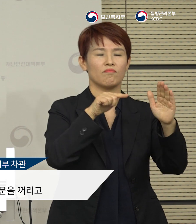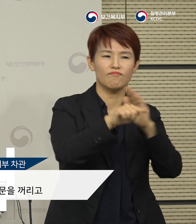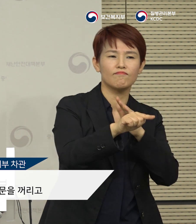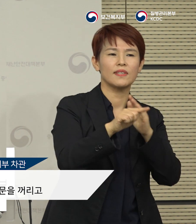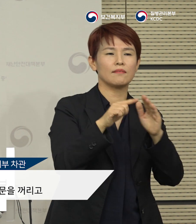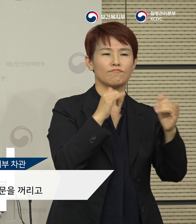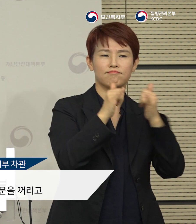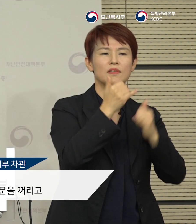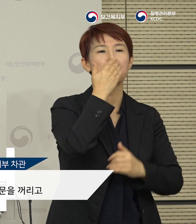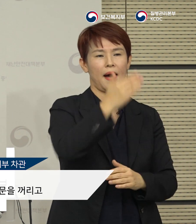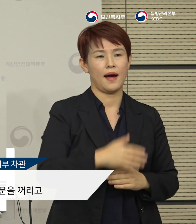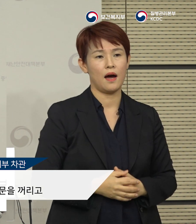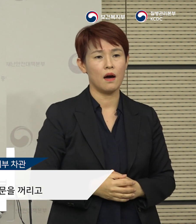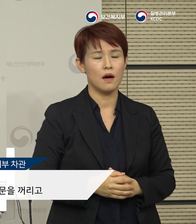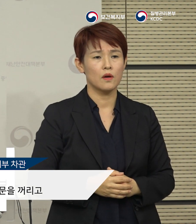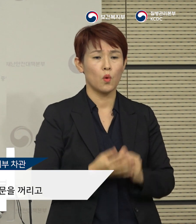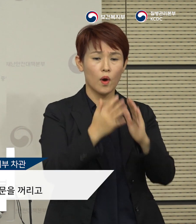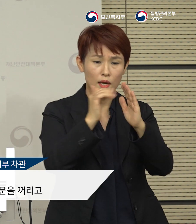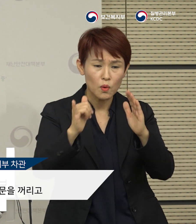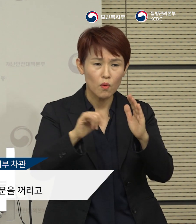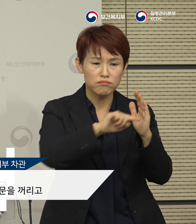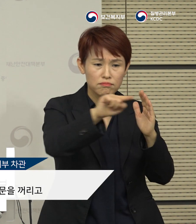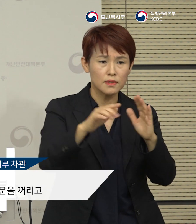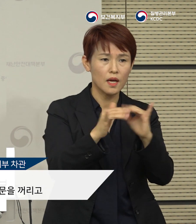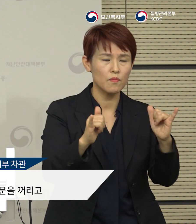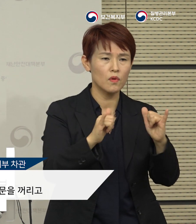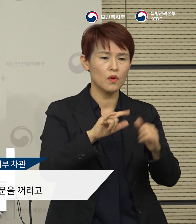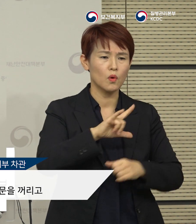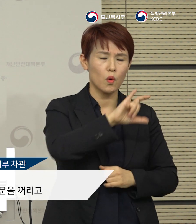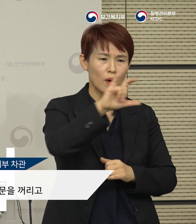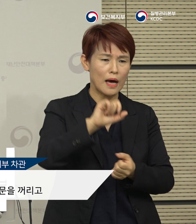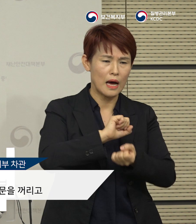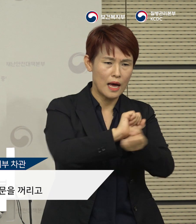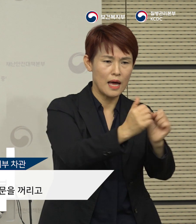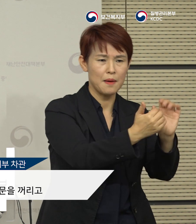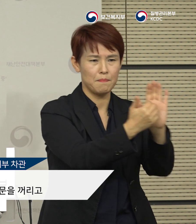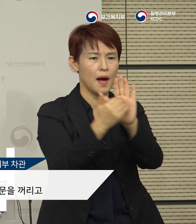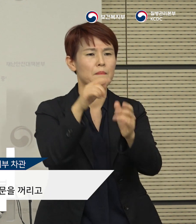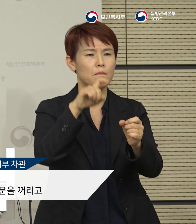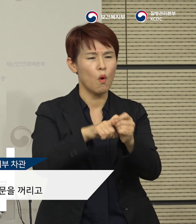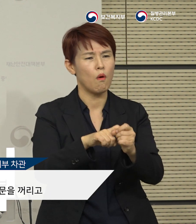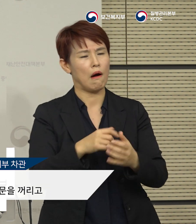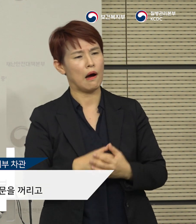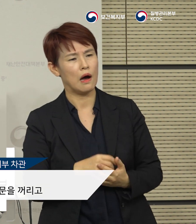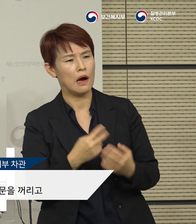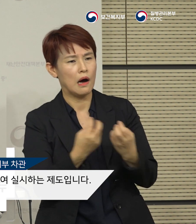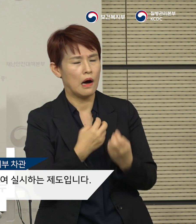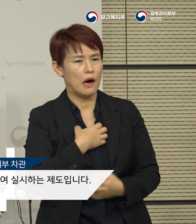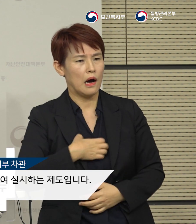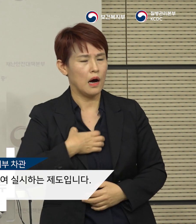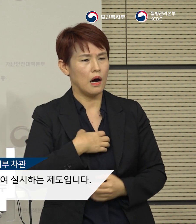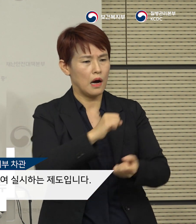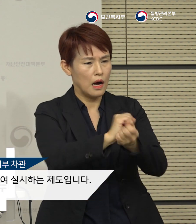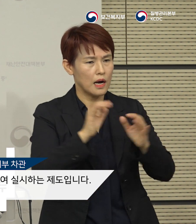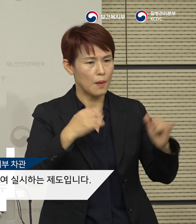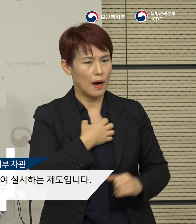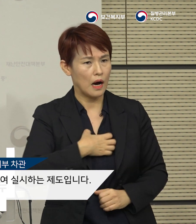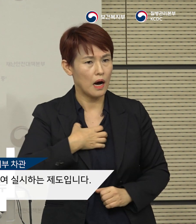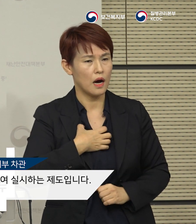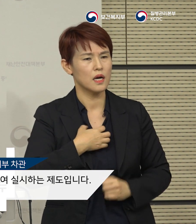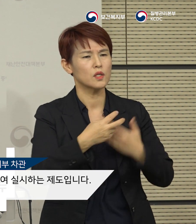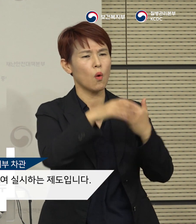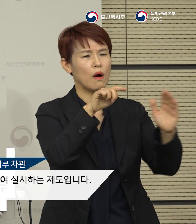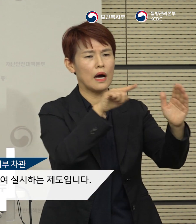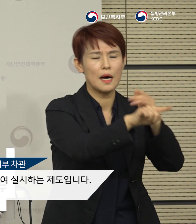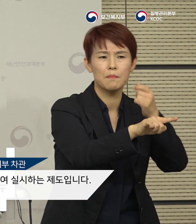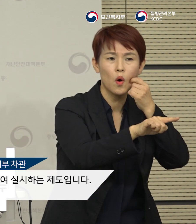만성 질환자들이 코로나19의 감염 가능성을 우려하여 의료기관 방문을 꺼리고 필요한 치료를 제때 받지